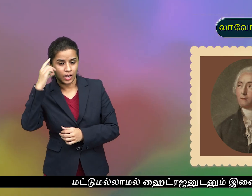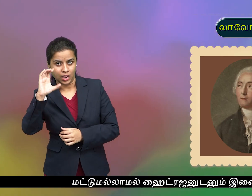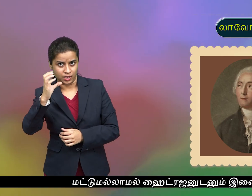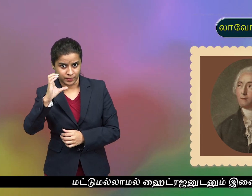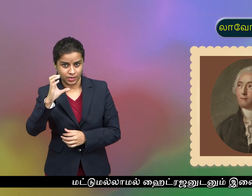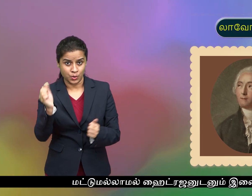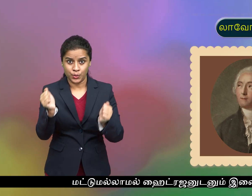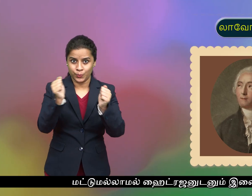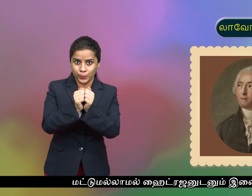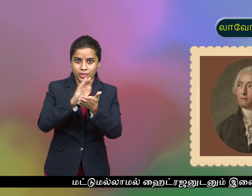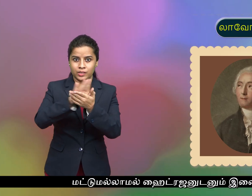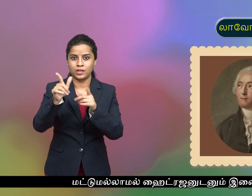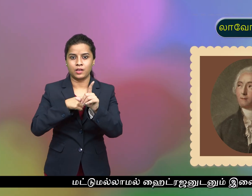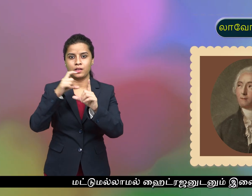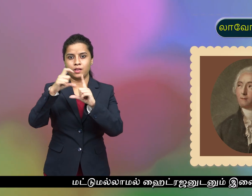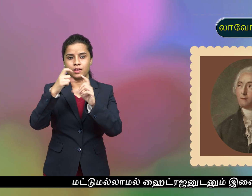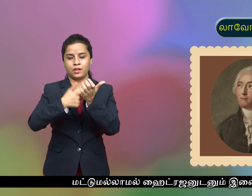மட்டுமல்லாமல் ஹைட்ரஜனுடனும் இணைகிறது.